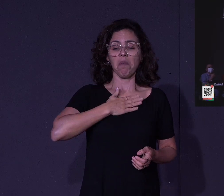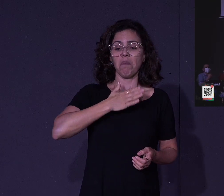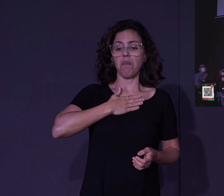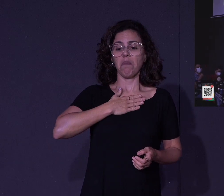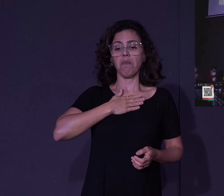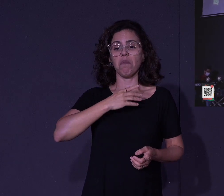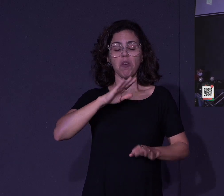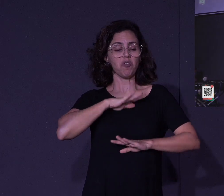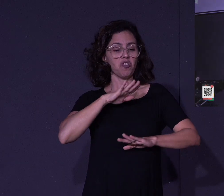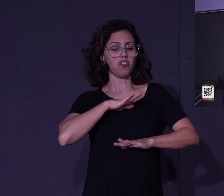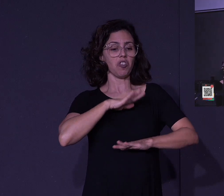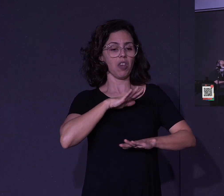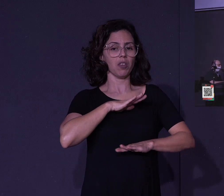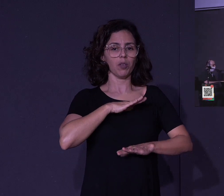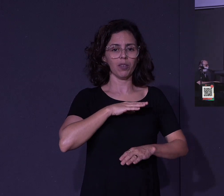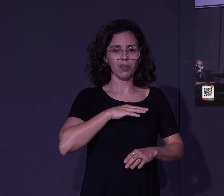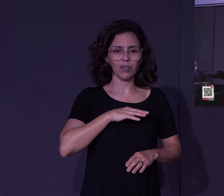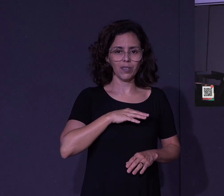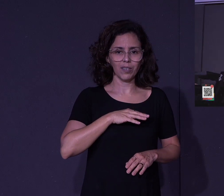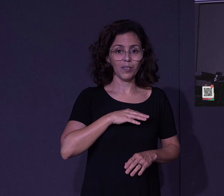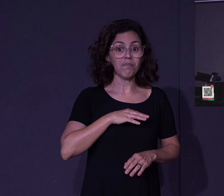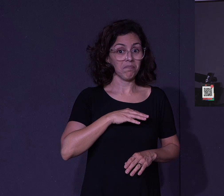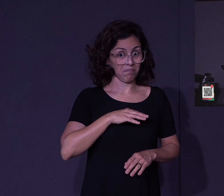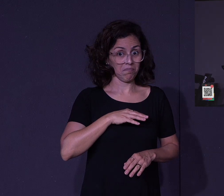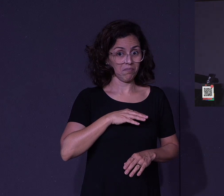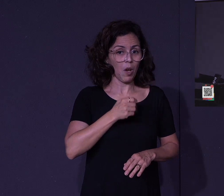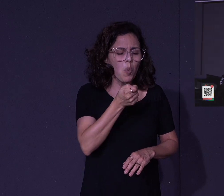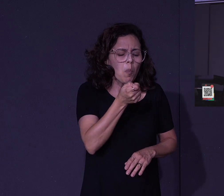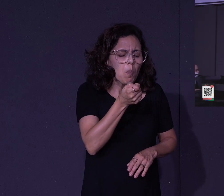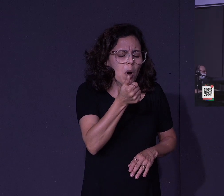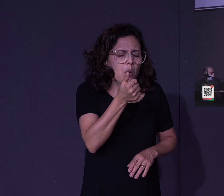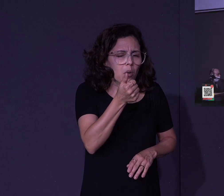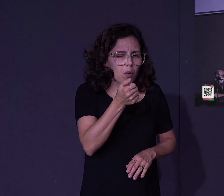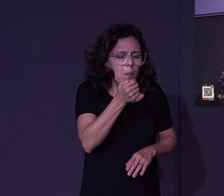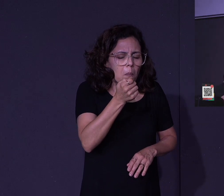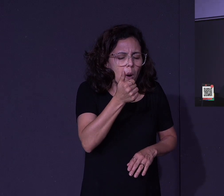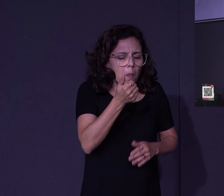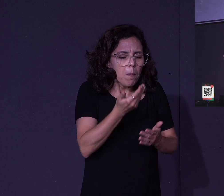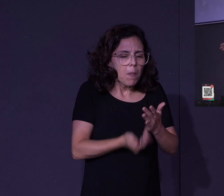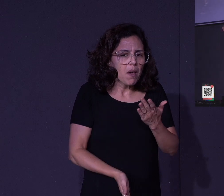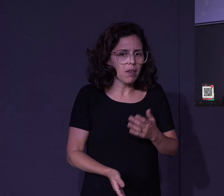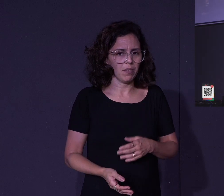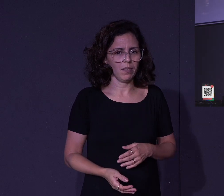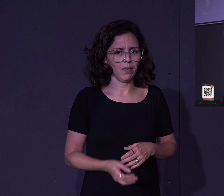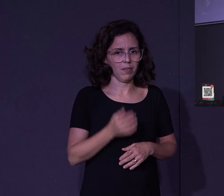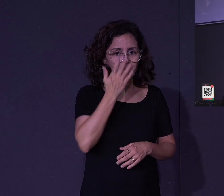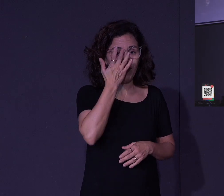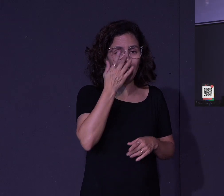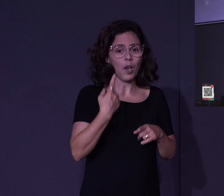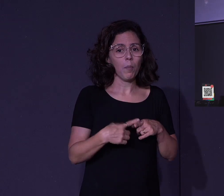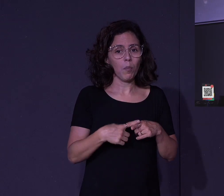Por pouco, Naamã não perde a bênção. Foi ou não foi? Ia voltar leproso. Não, lá na minha terra tem muitos